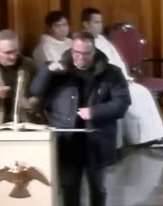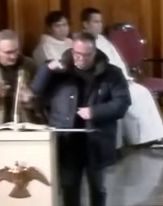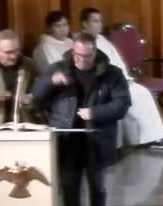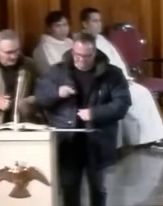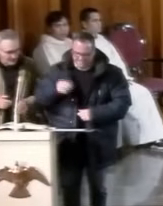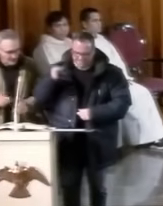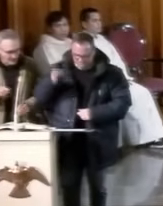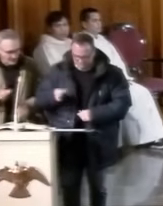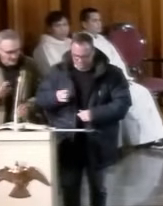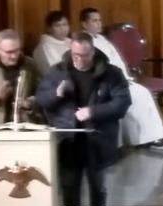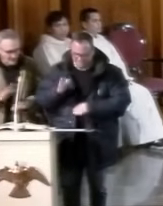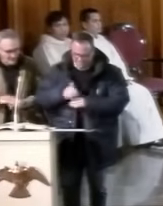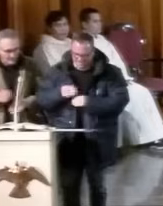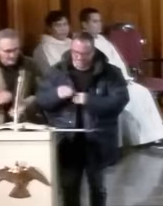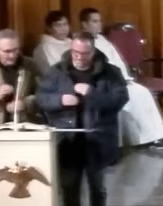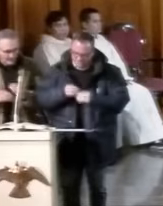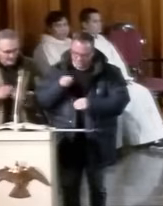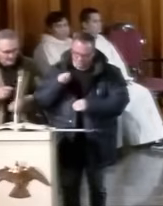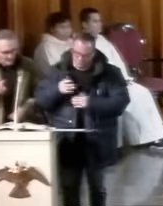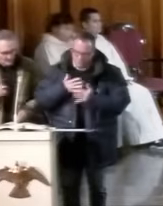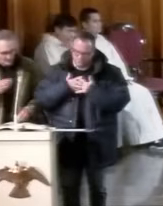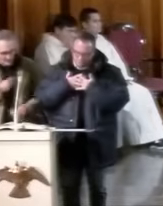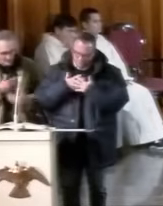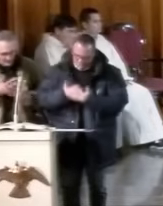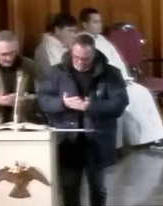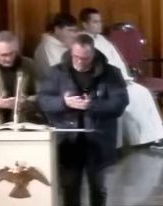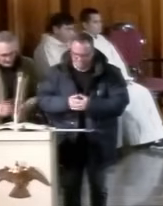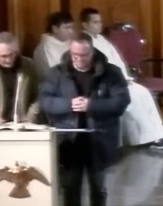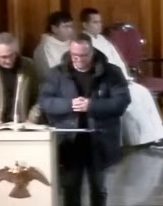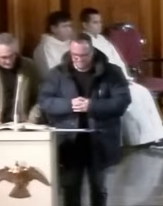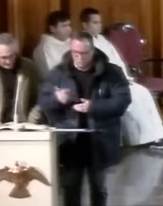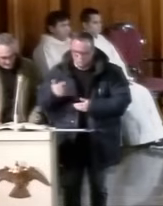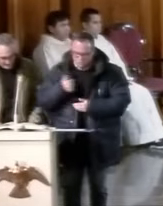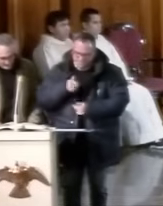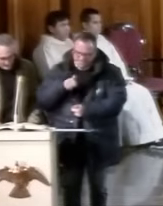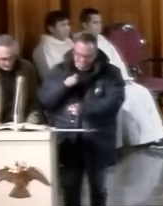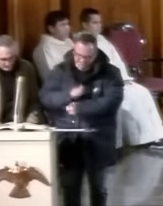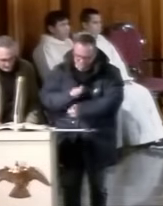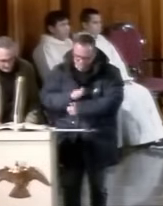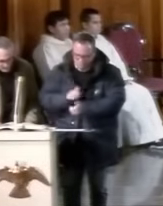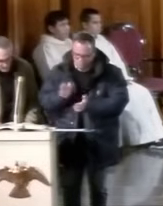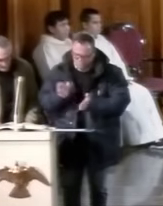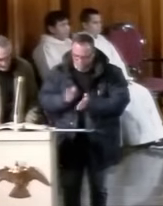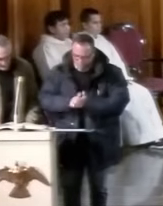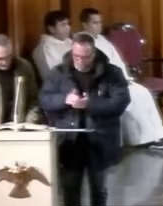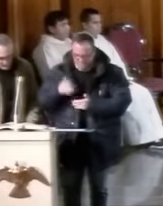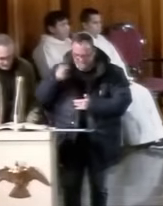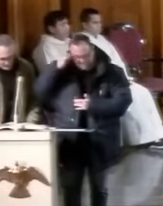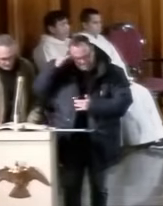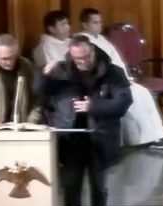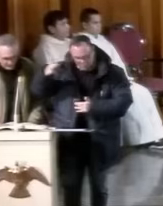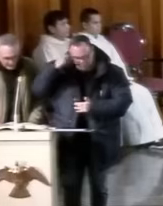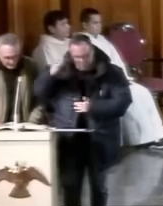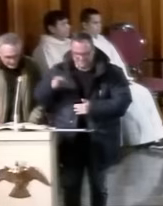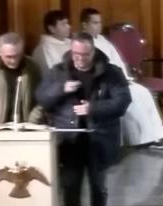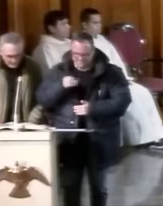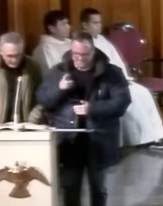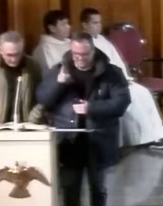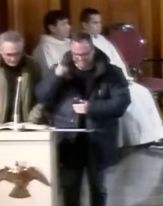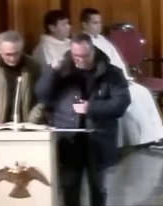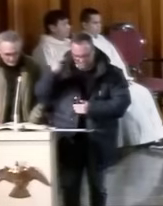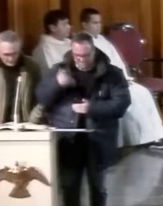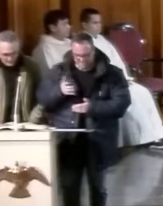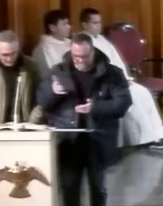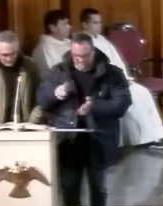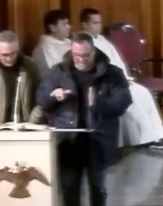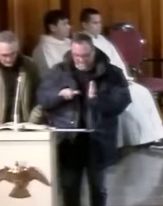Señor, aquí estoy para hacer tu voluntad. Yo esperaba con ansia al Señor. Él se